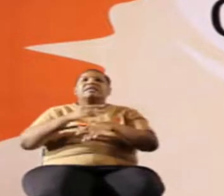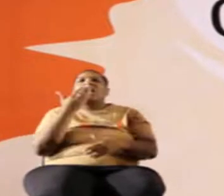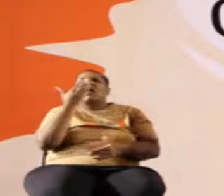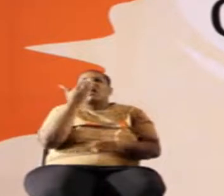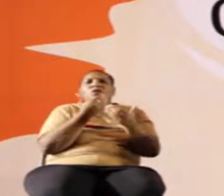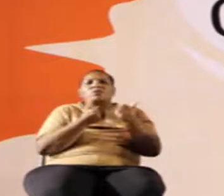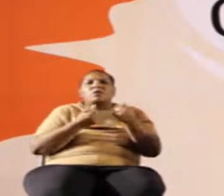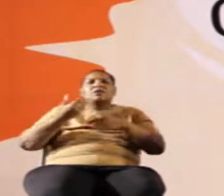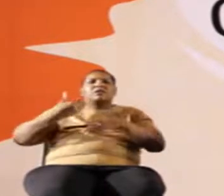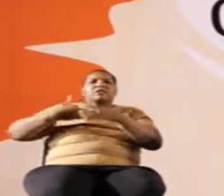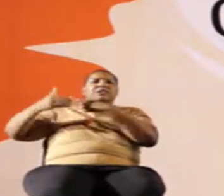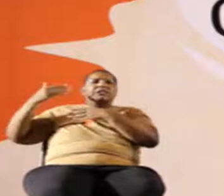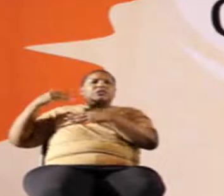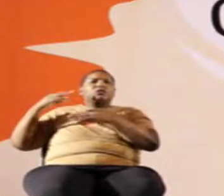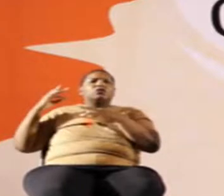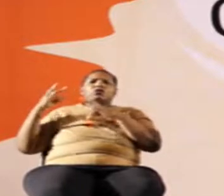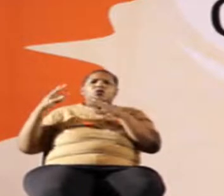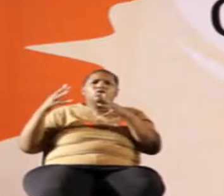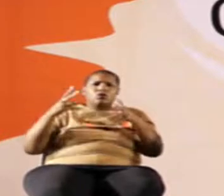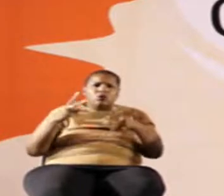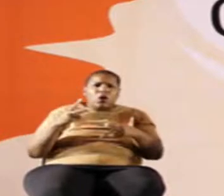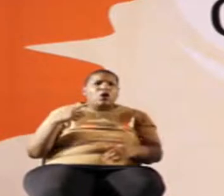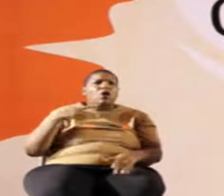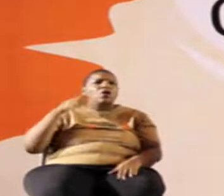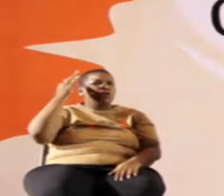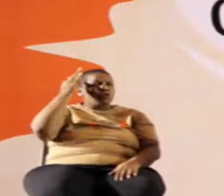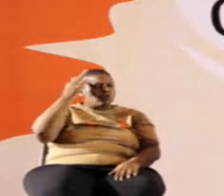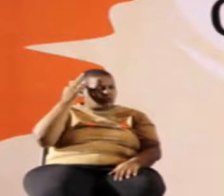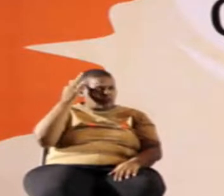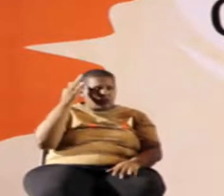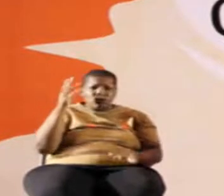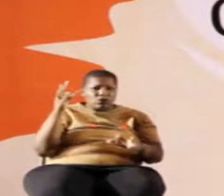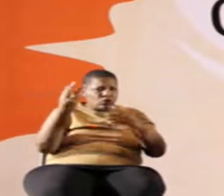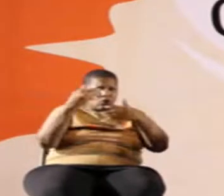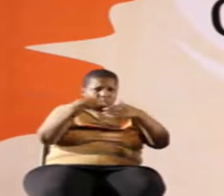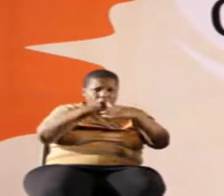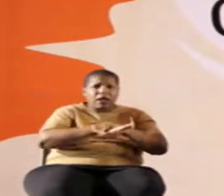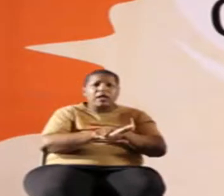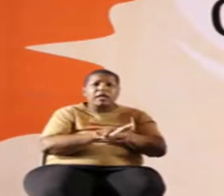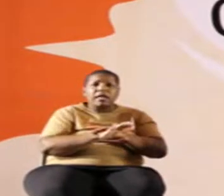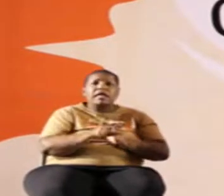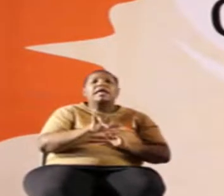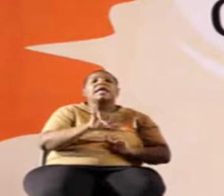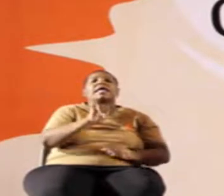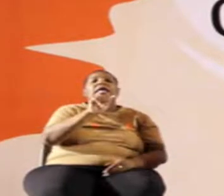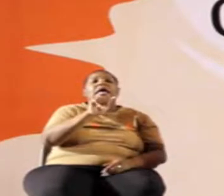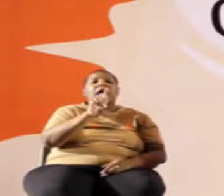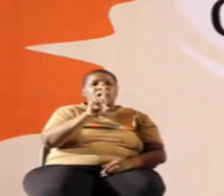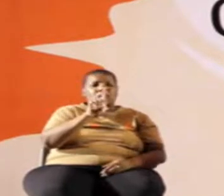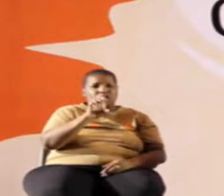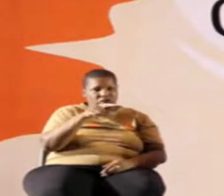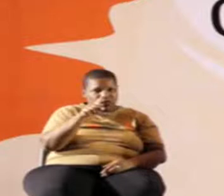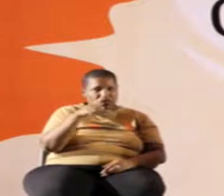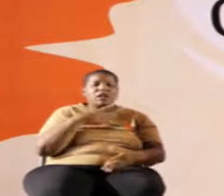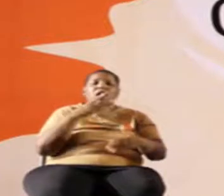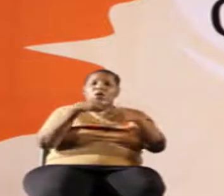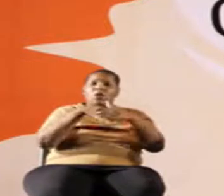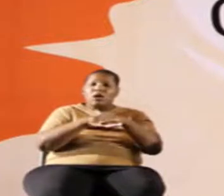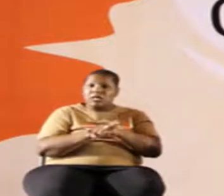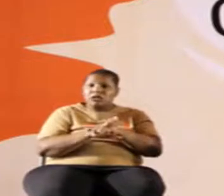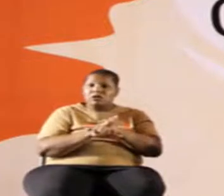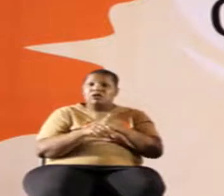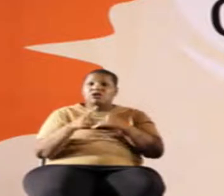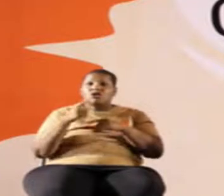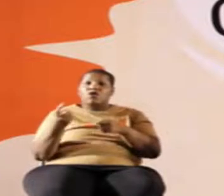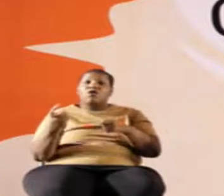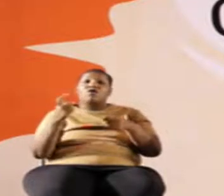a ancestralidade, as nossas filosofias. Está tudo guardado ali. E a Elodê está guardado. E saiu dali,